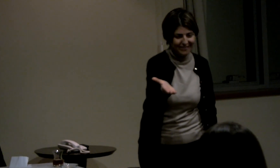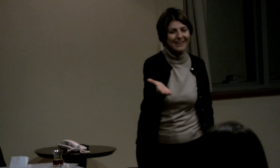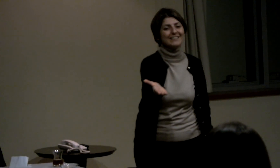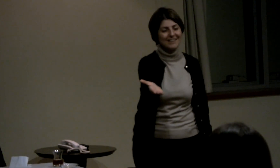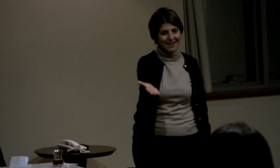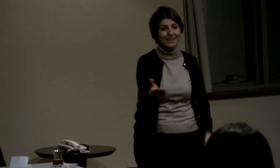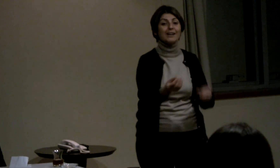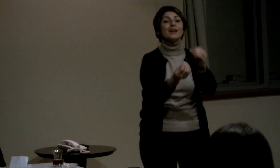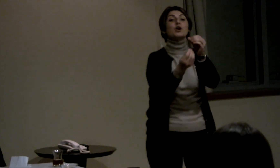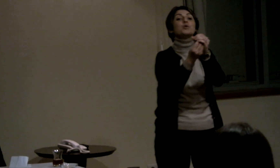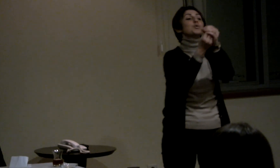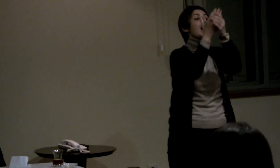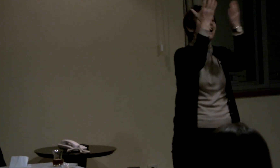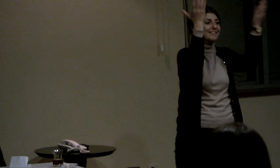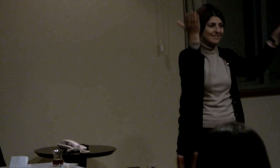Evet. Aynen. Günaydın.